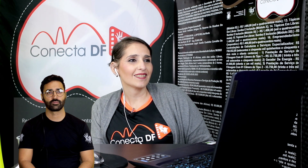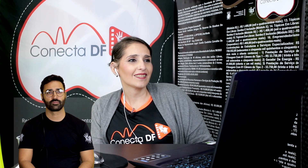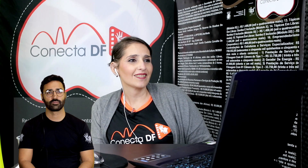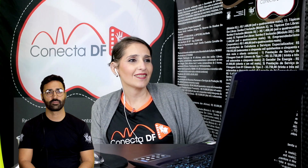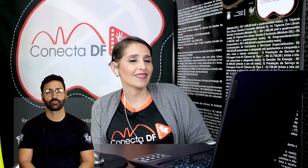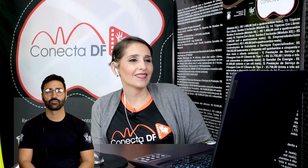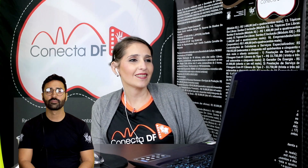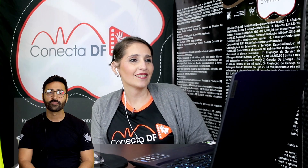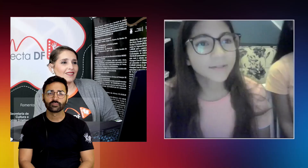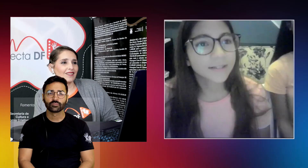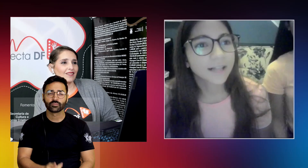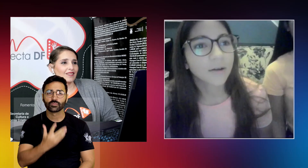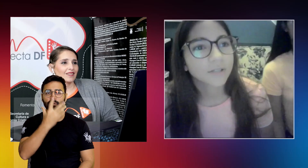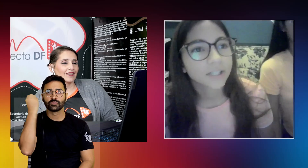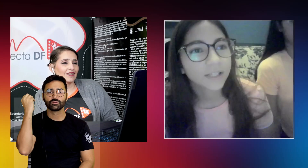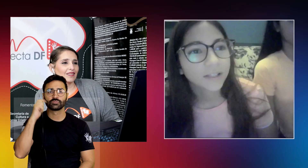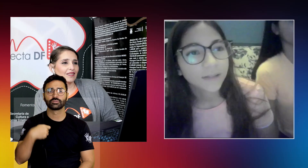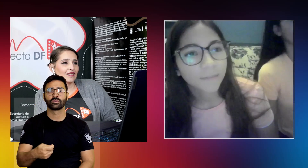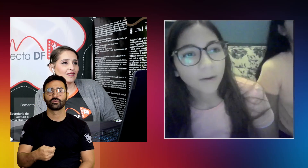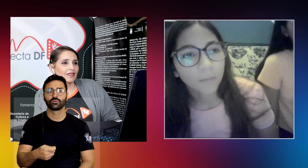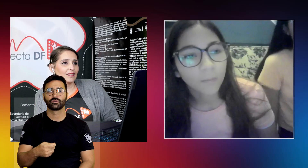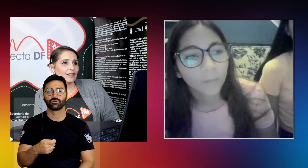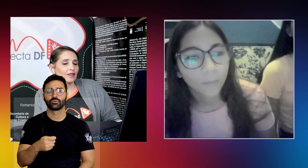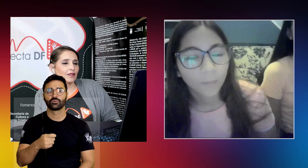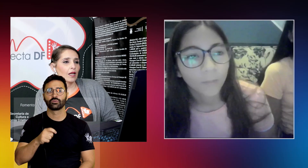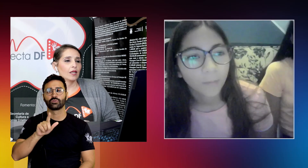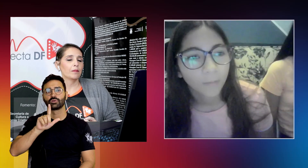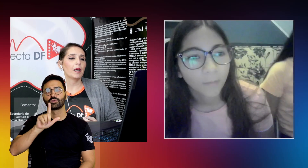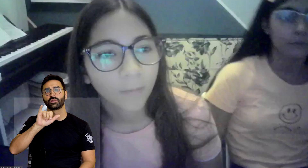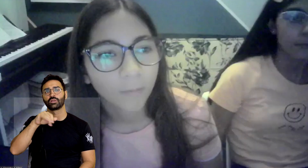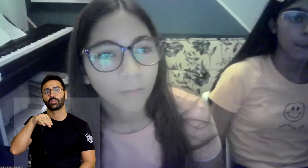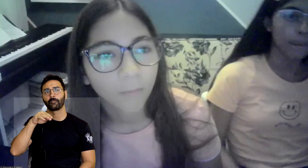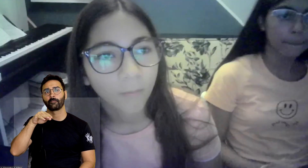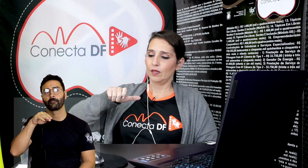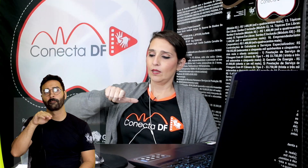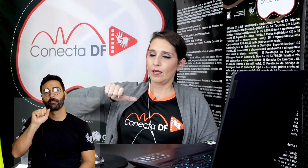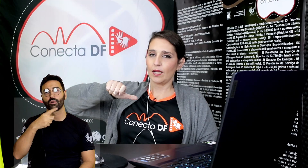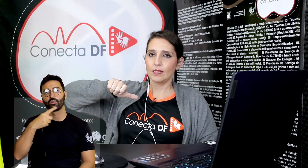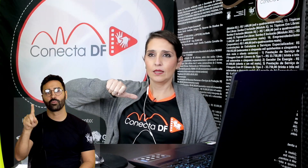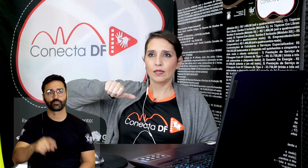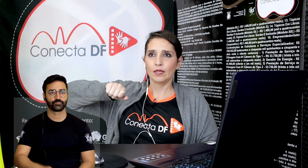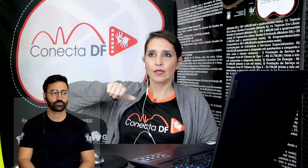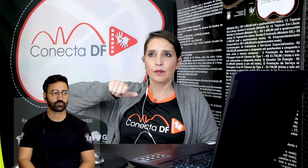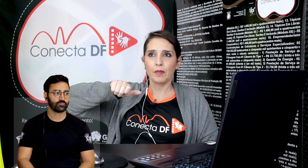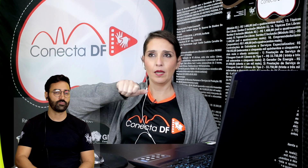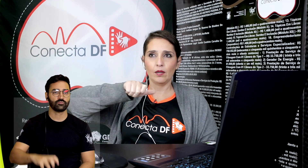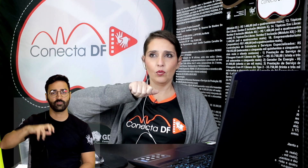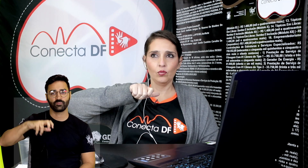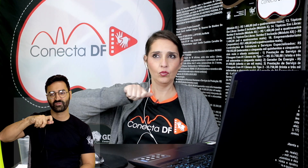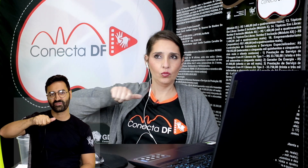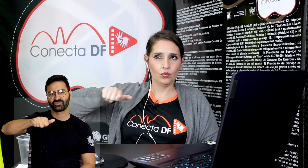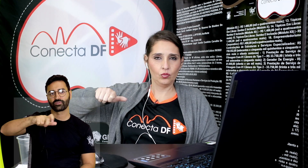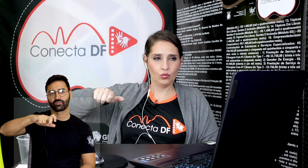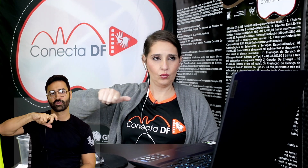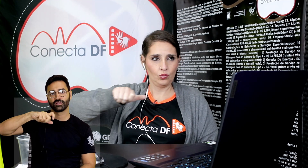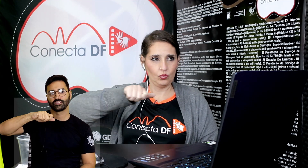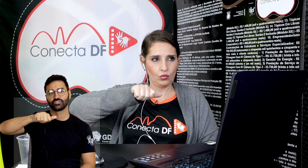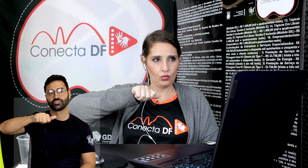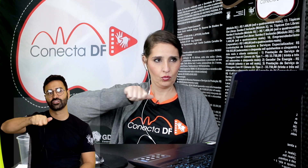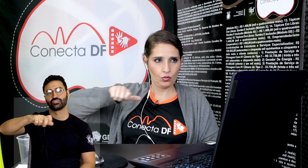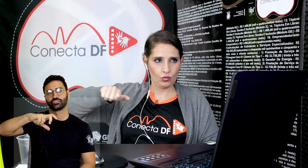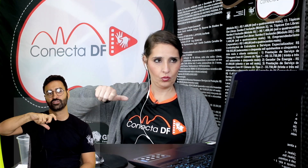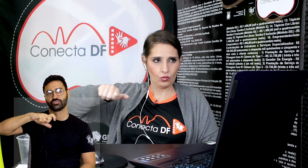Eu esqueci como é que era o sinal de limão. Limão? Assim, limão.